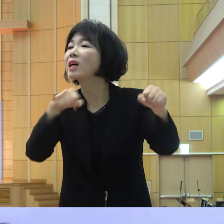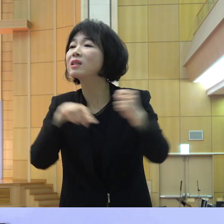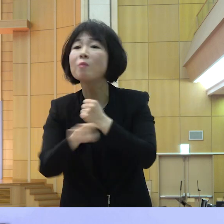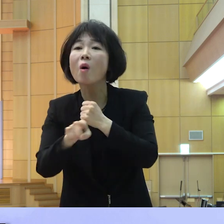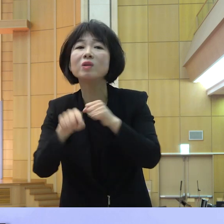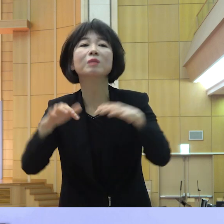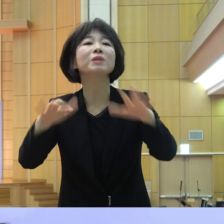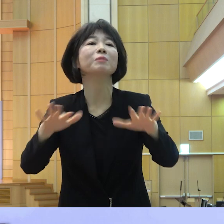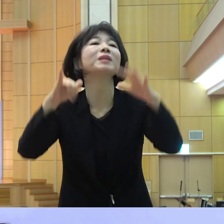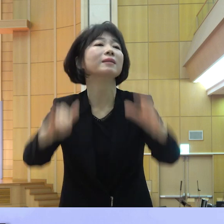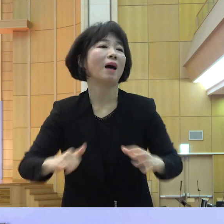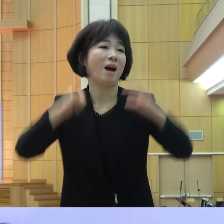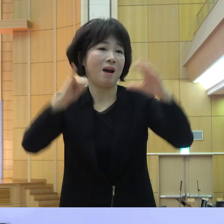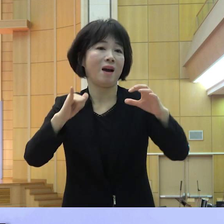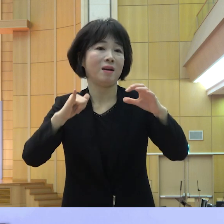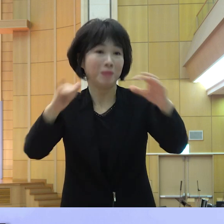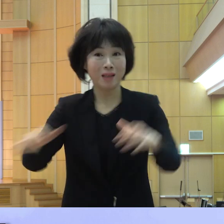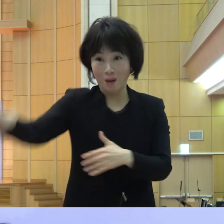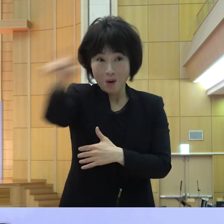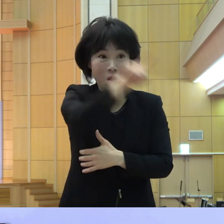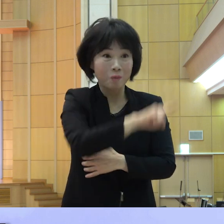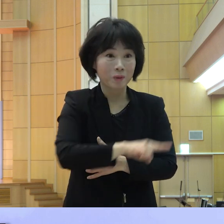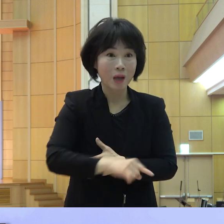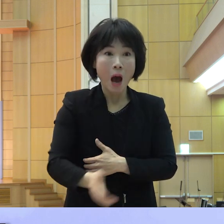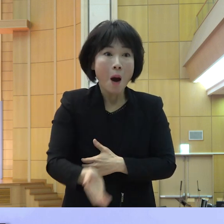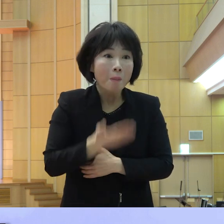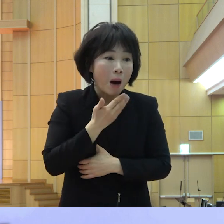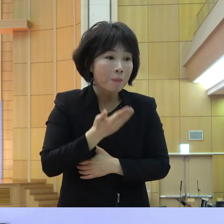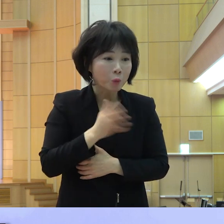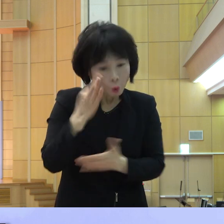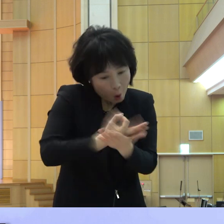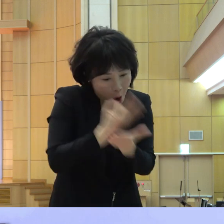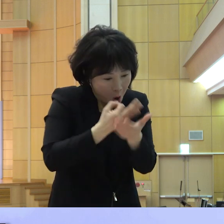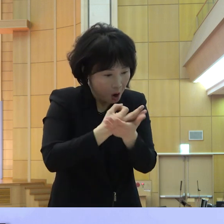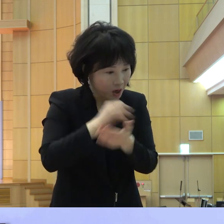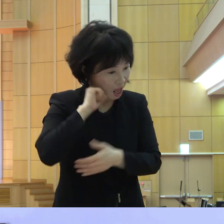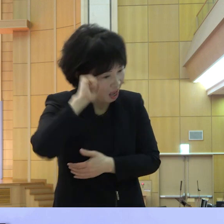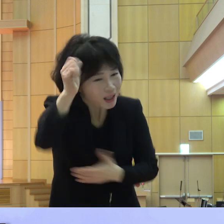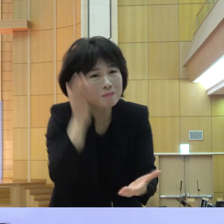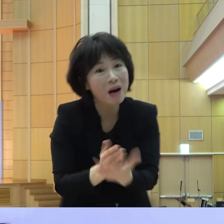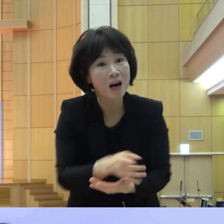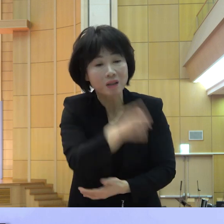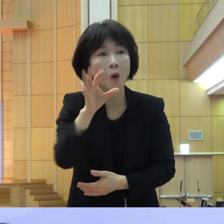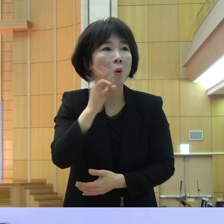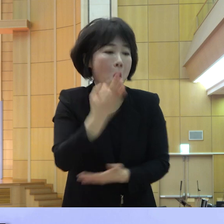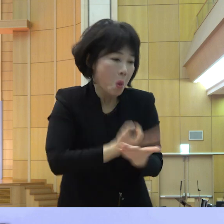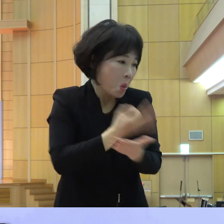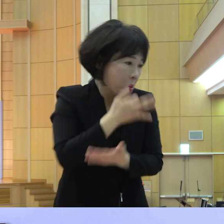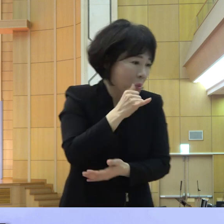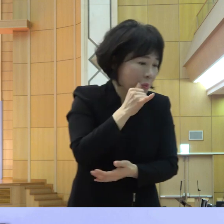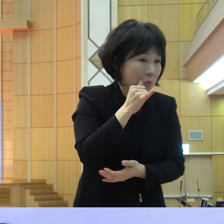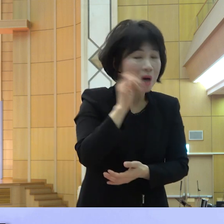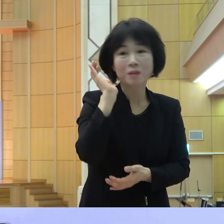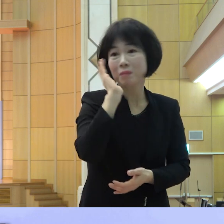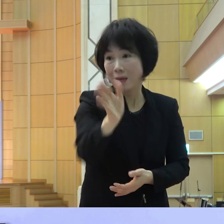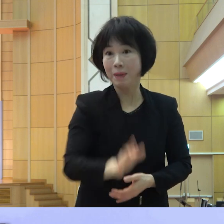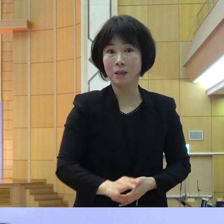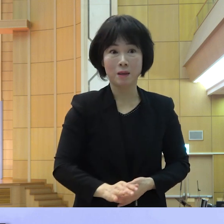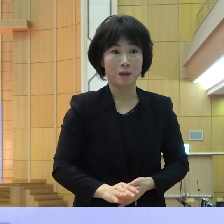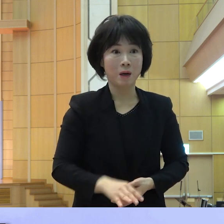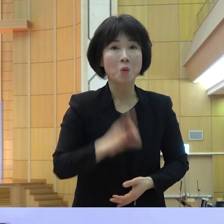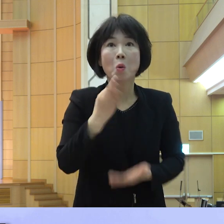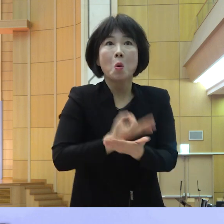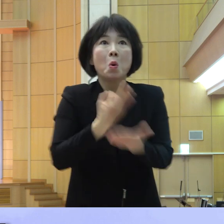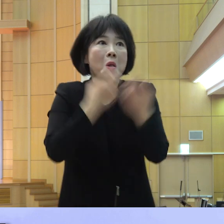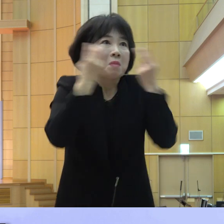이 땅에 우리가 산 날 동안에 땅의 것만 먹고 산다는 거에 얽매이다가 결과적으로 죽어버리면,